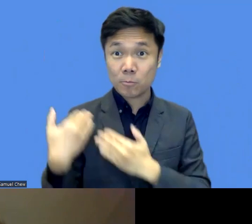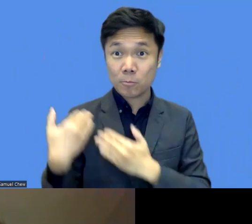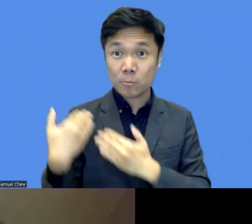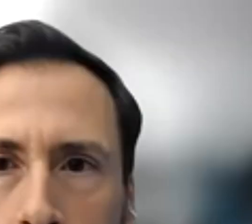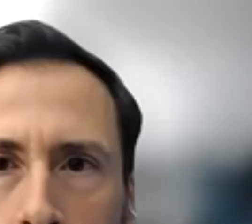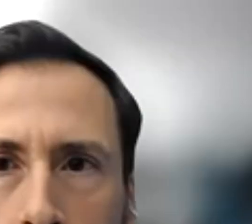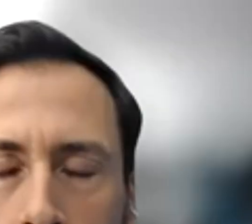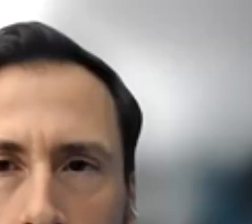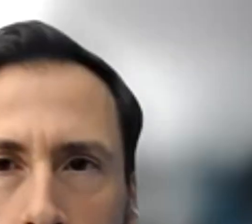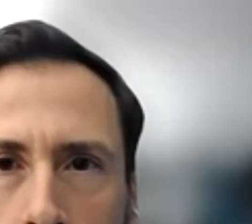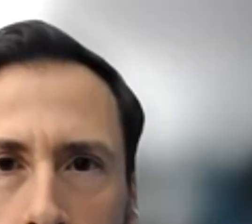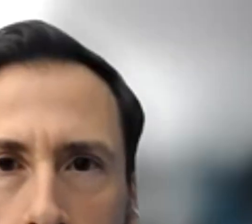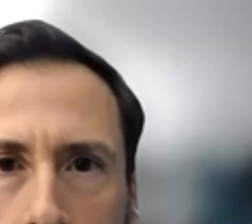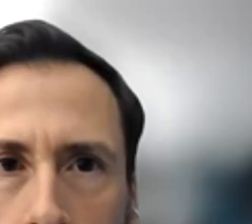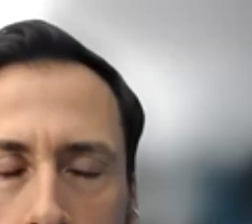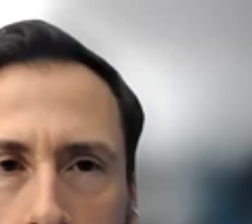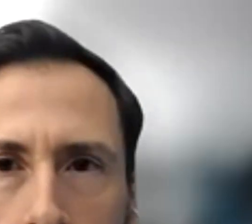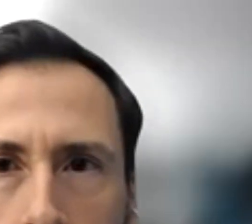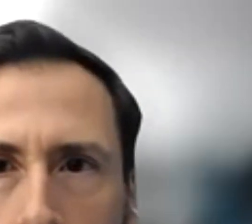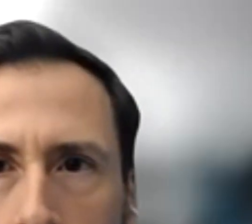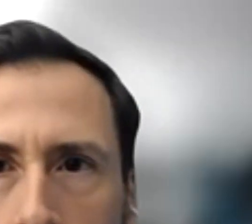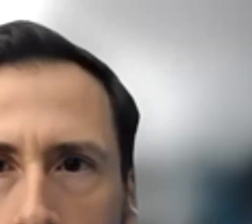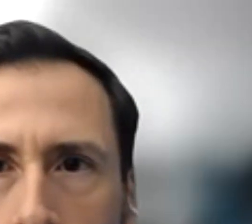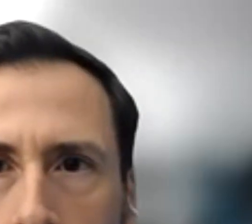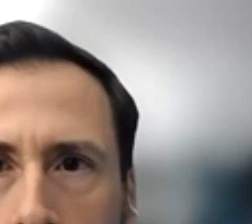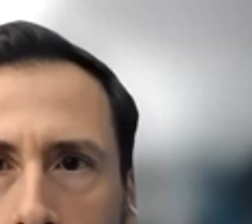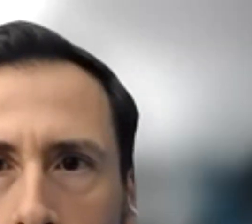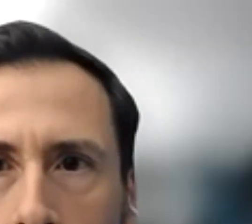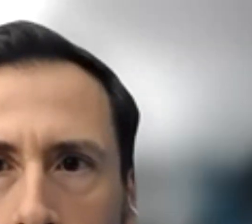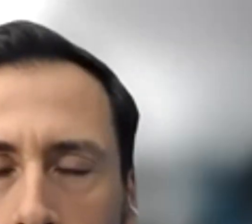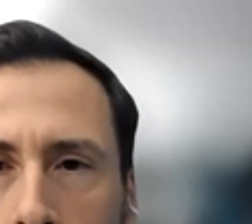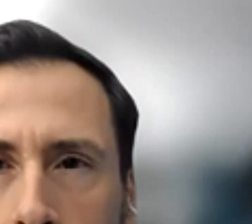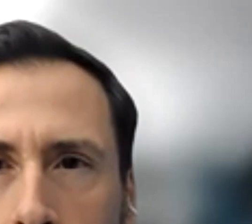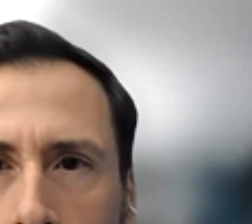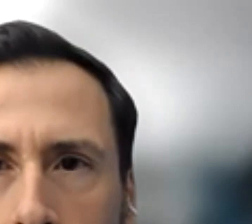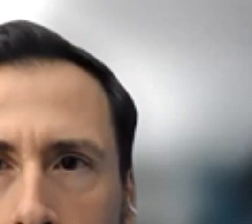organizaciones y los estados para hacer esto.